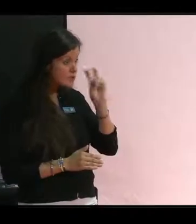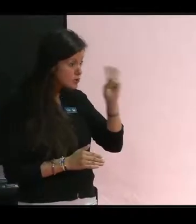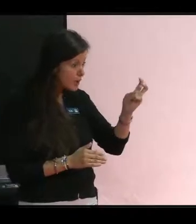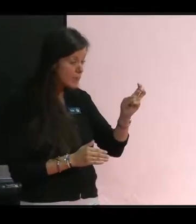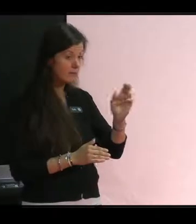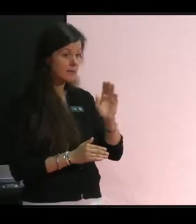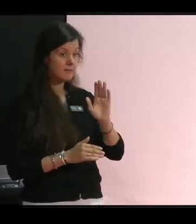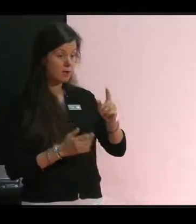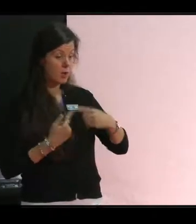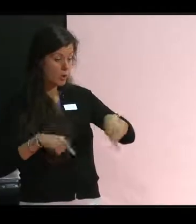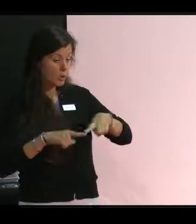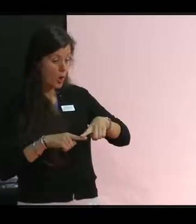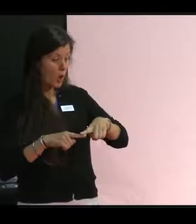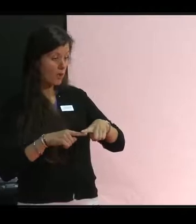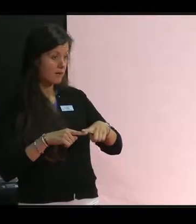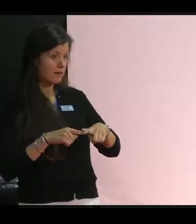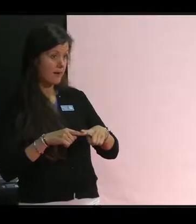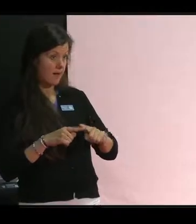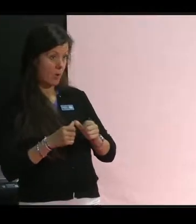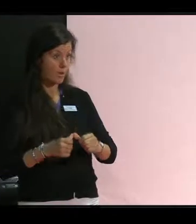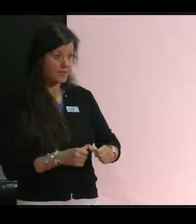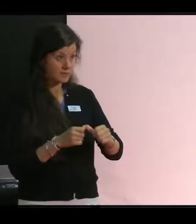lokala liksom organisationen. Precis.